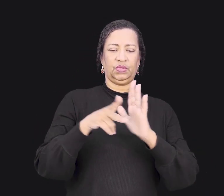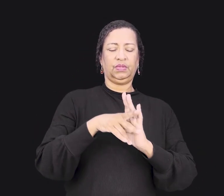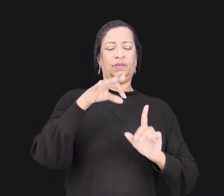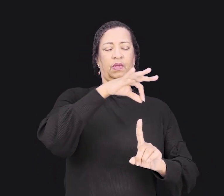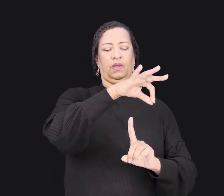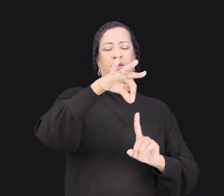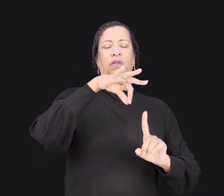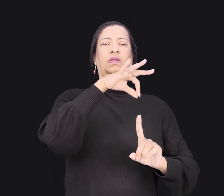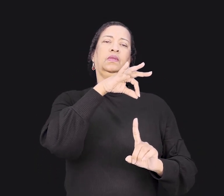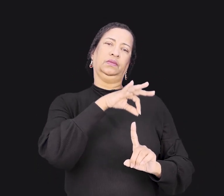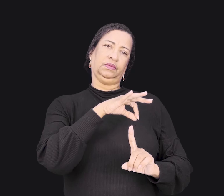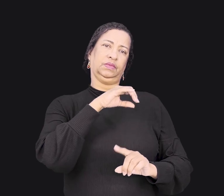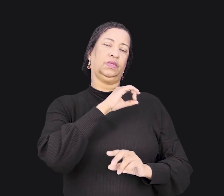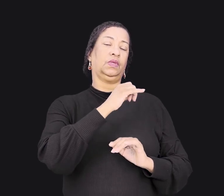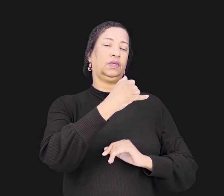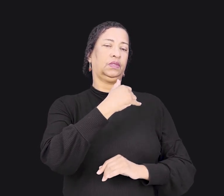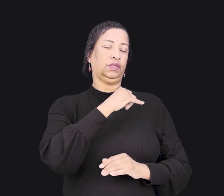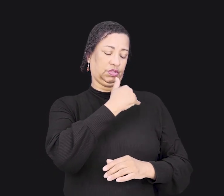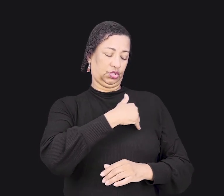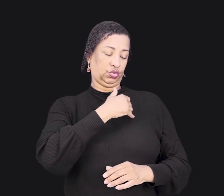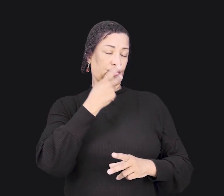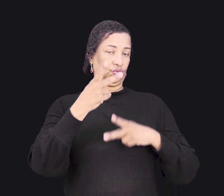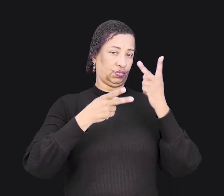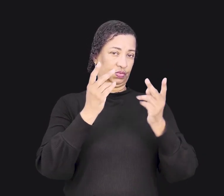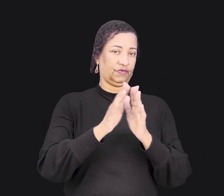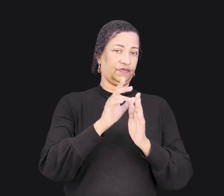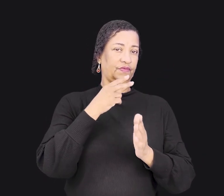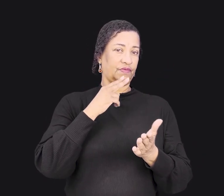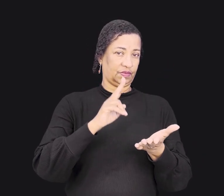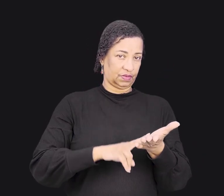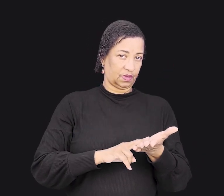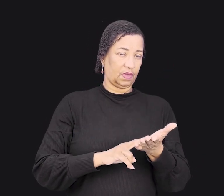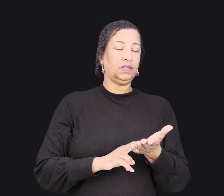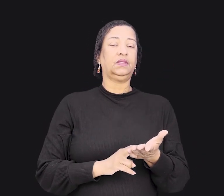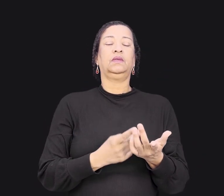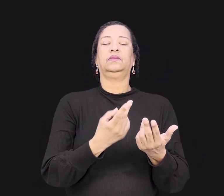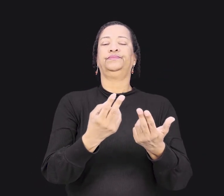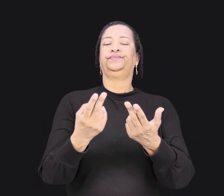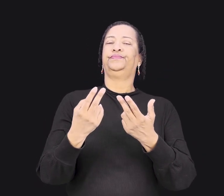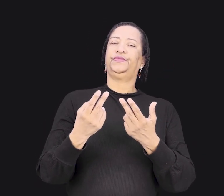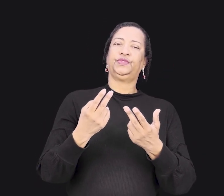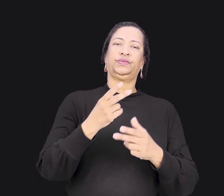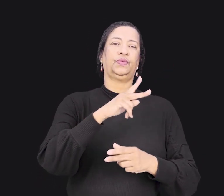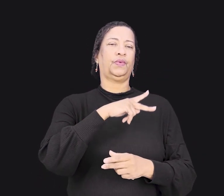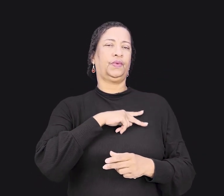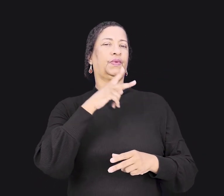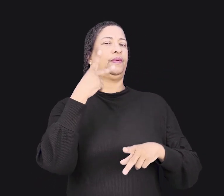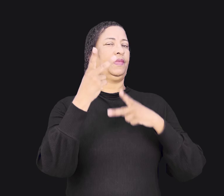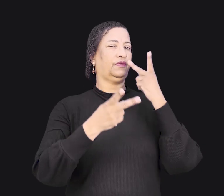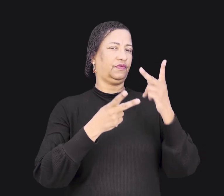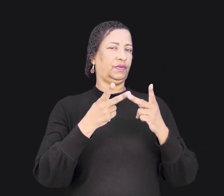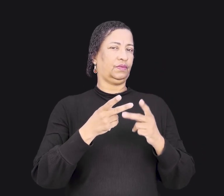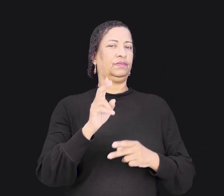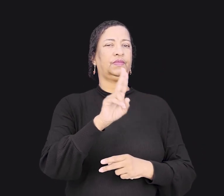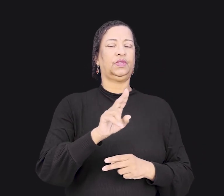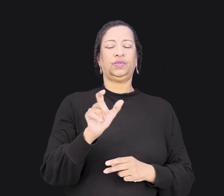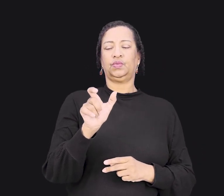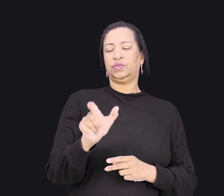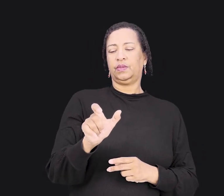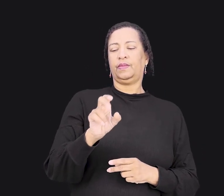está dizendo nesta carta assemelha-se muito a tudo isso que Paulo falou. João usa a palavra unção, conforme lemos no versículo